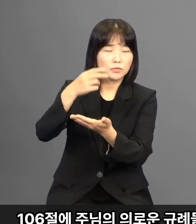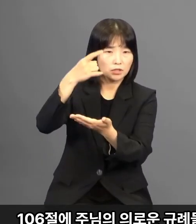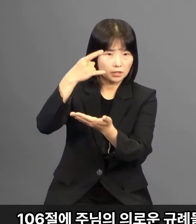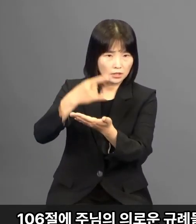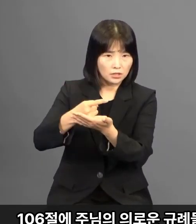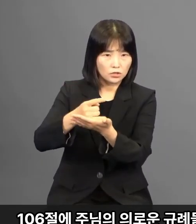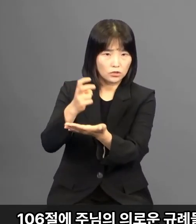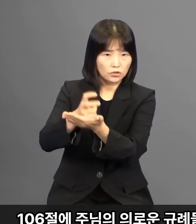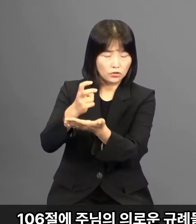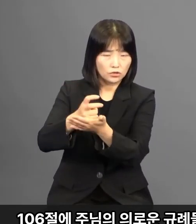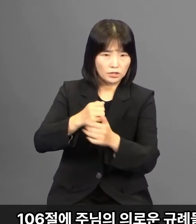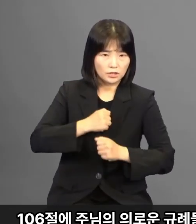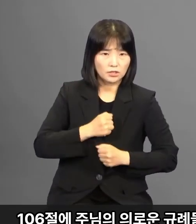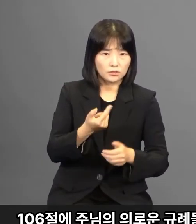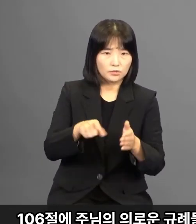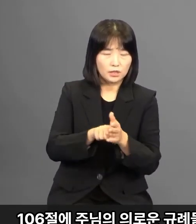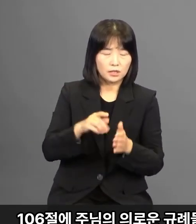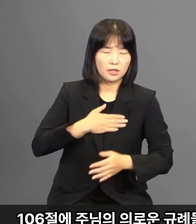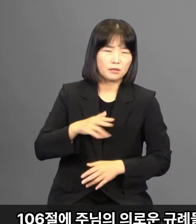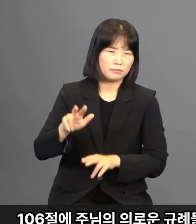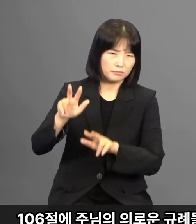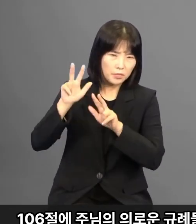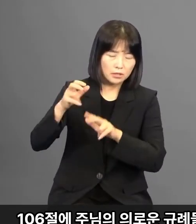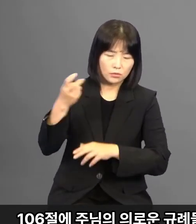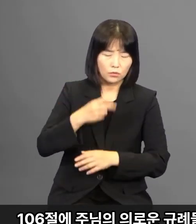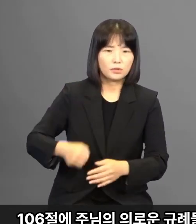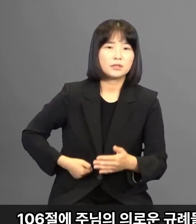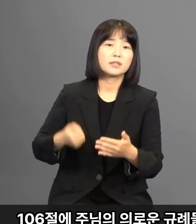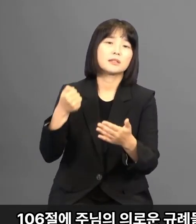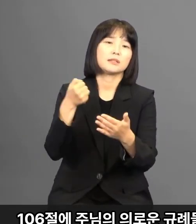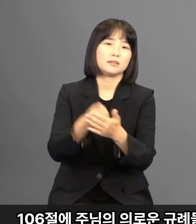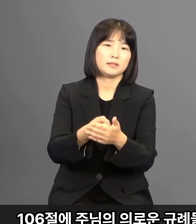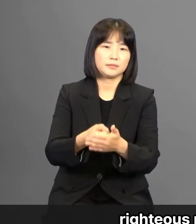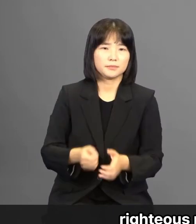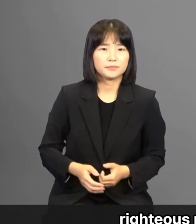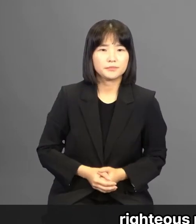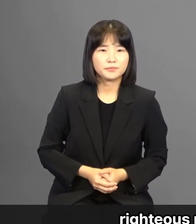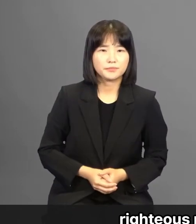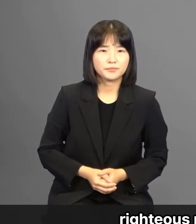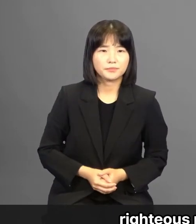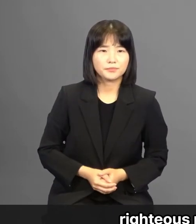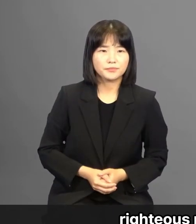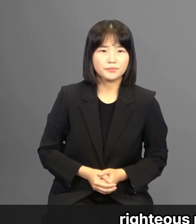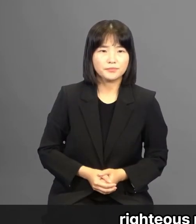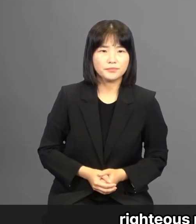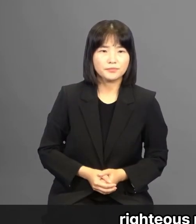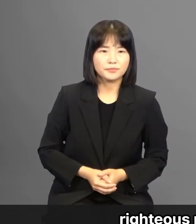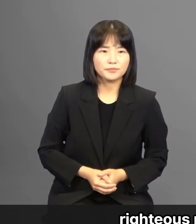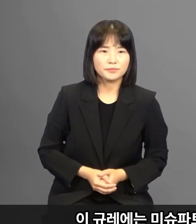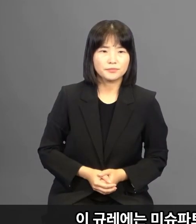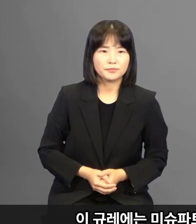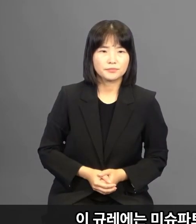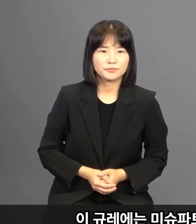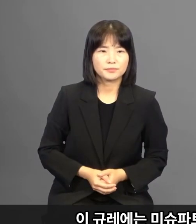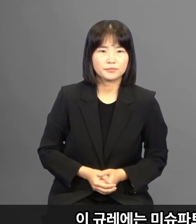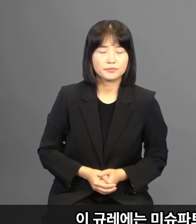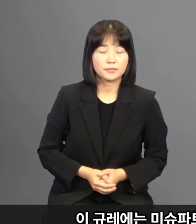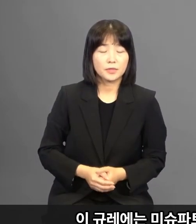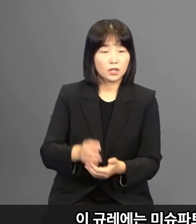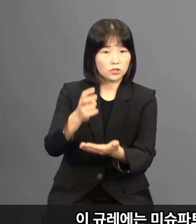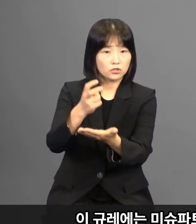의로운 규례들을 지키려고 나는 맹세하고 또 다짐합니다. righteous rules라고 되어 있습니다. 이